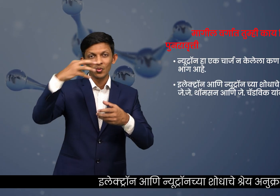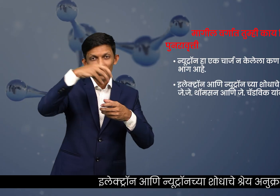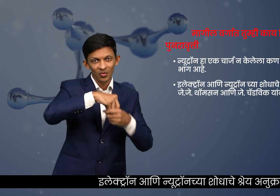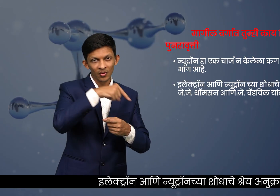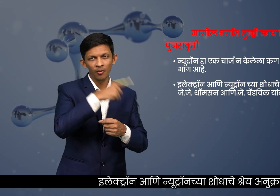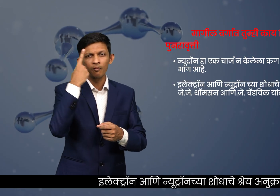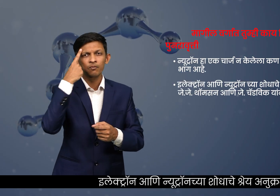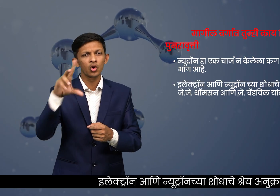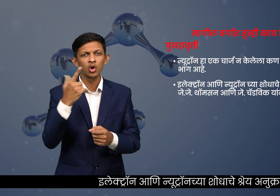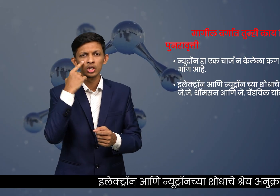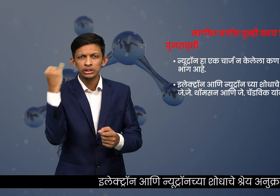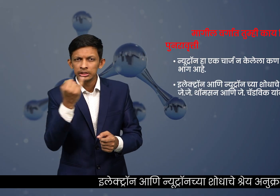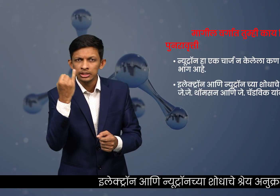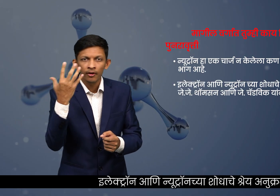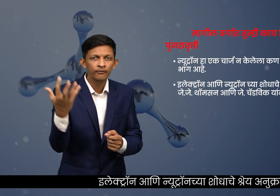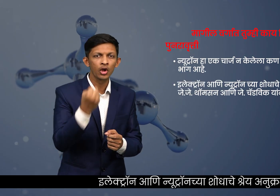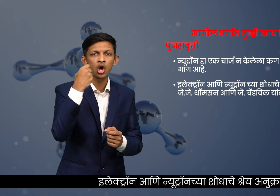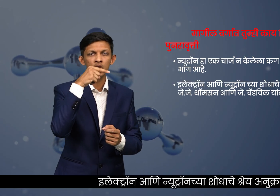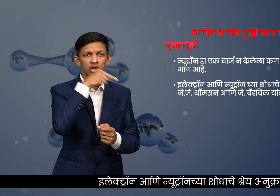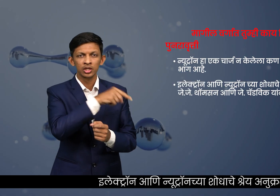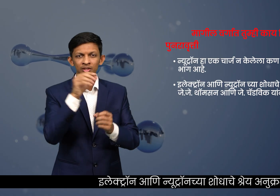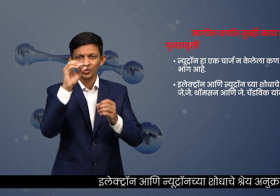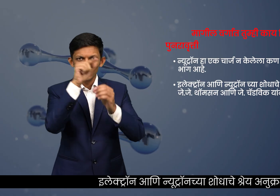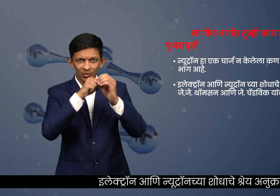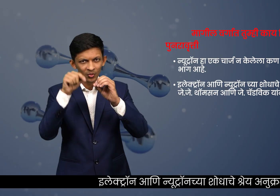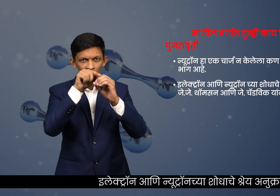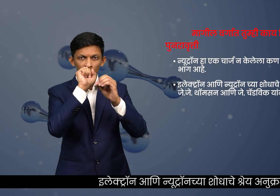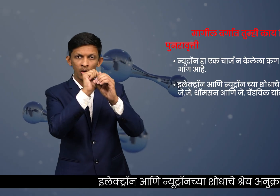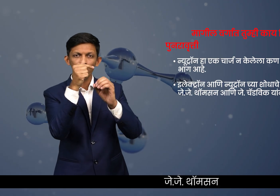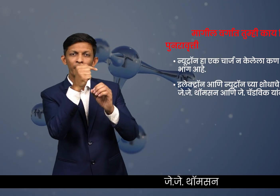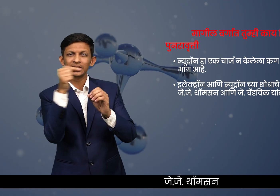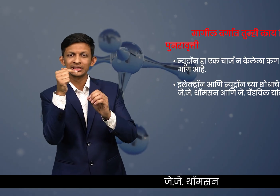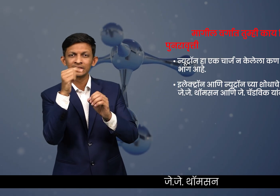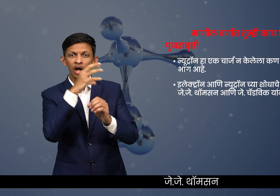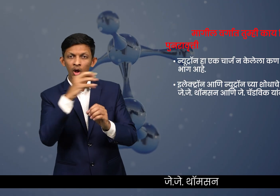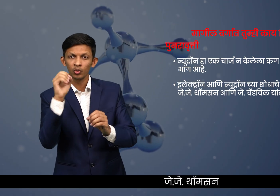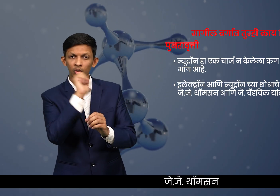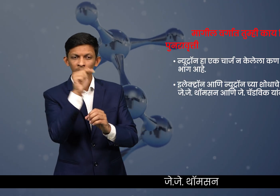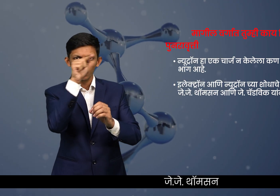इलेक्ट्रॉन आणि न्यूट्रॉन्सचा शोध याचा श्रेय अनुक्रमे जे. जे. थॉम्सन